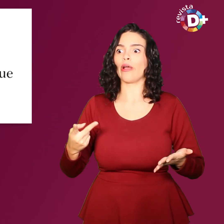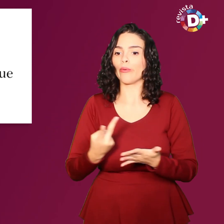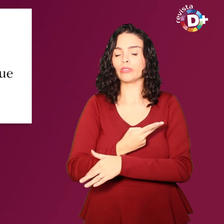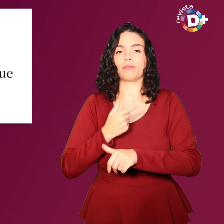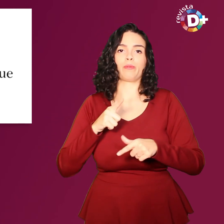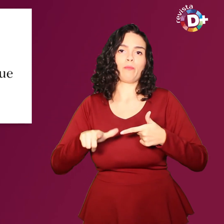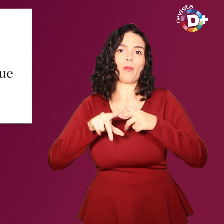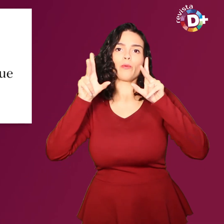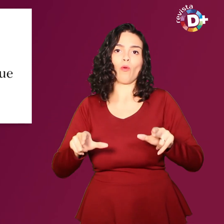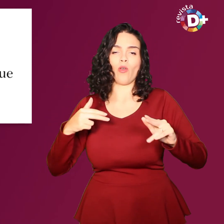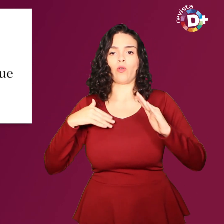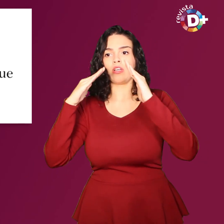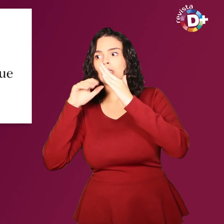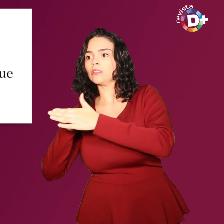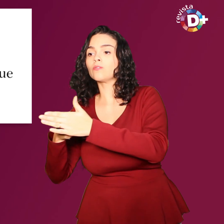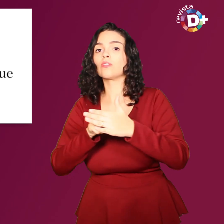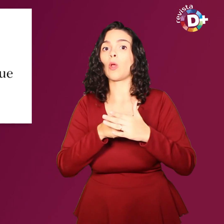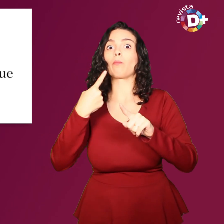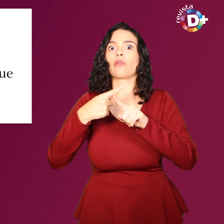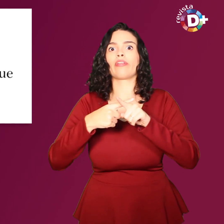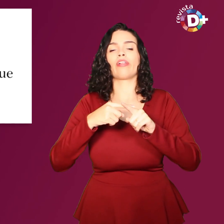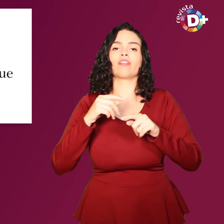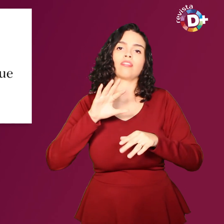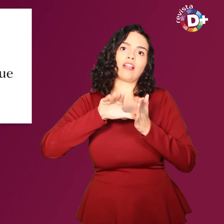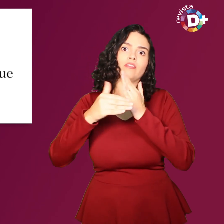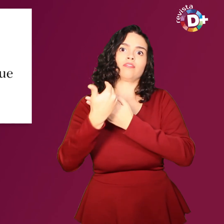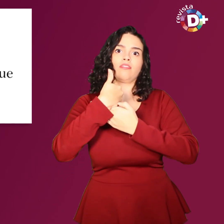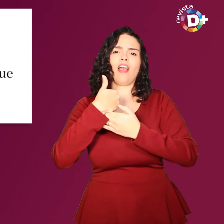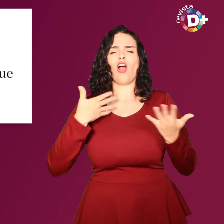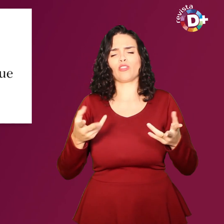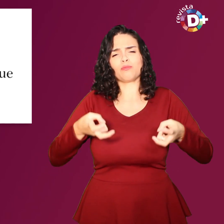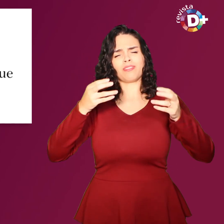já entrou. Agora dou mais valor à vida, descobri que ela é bela.